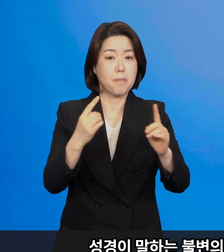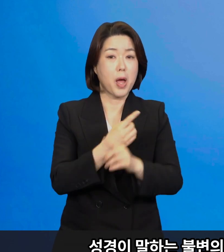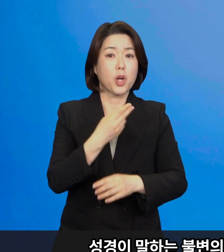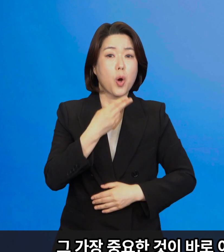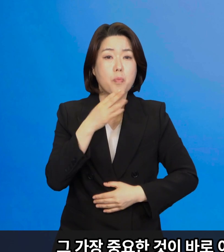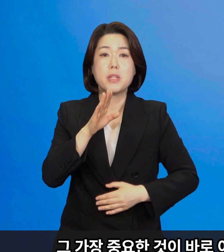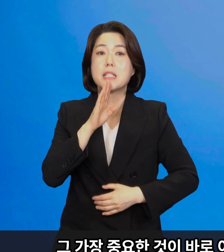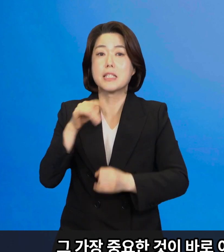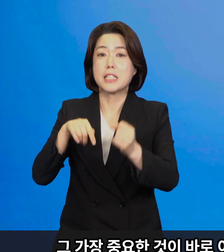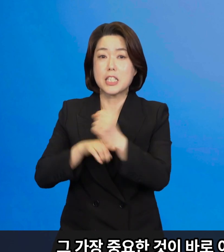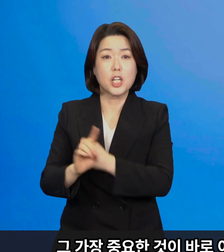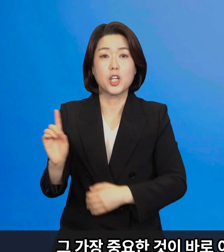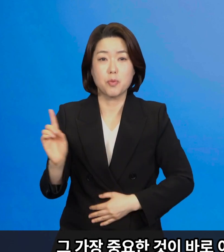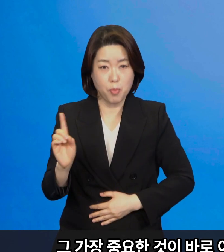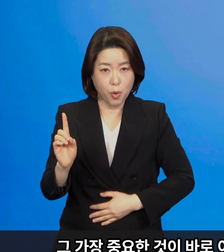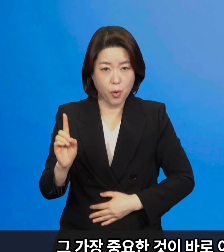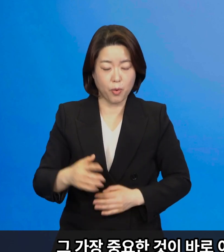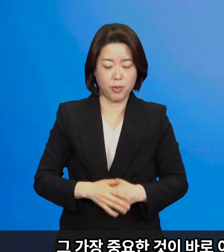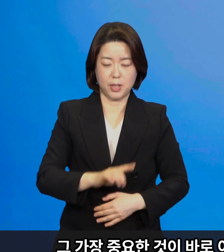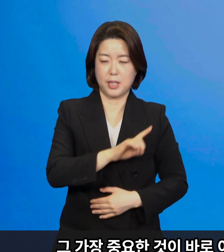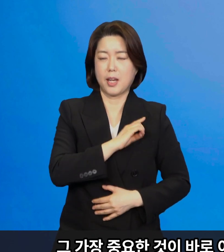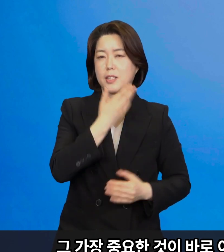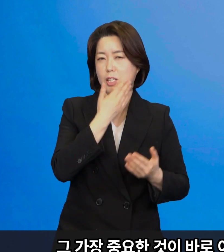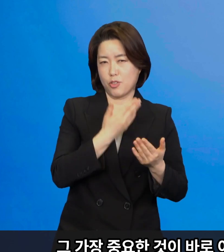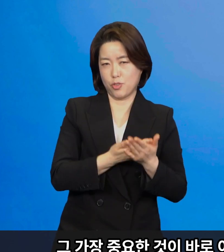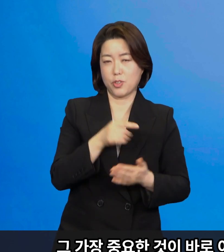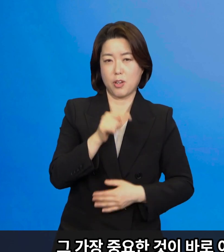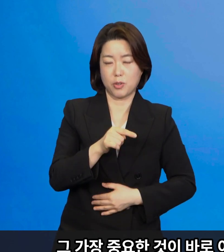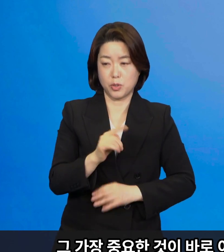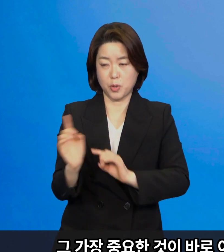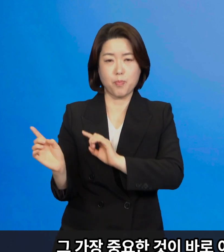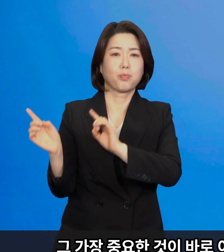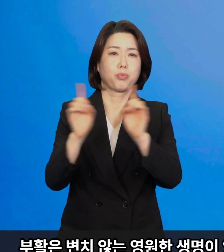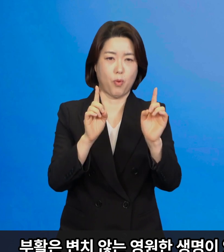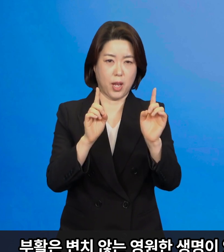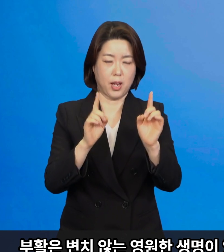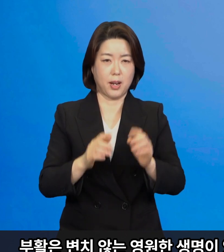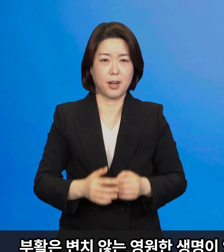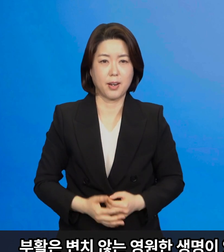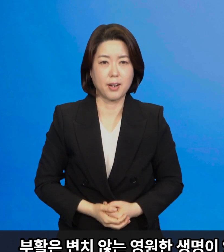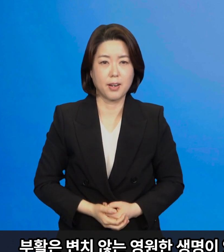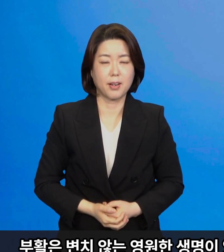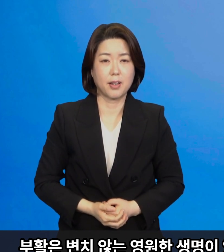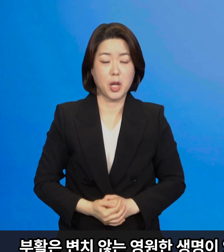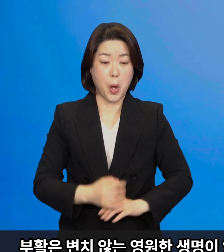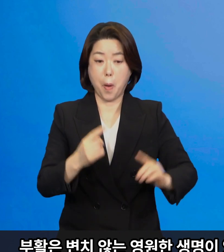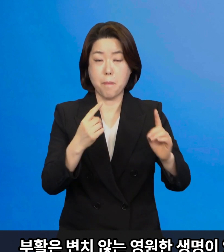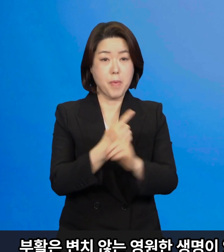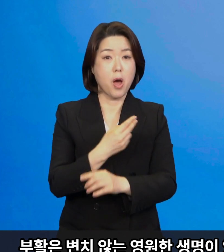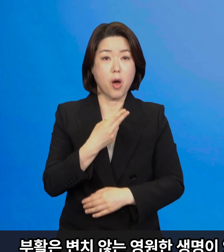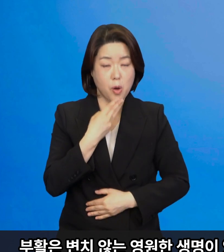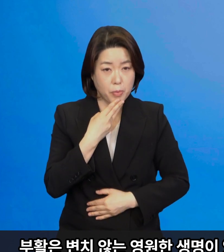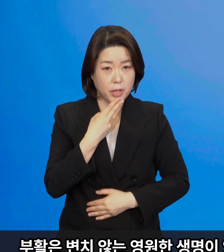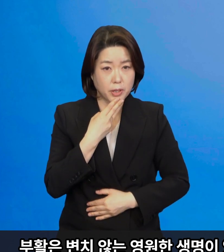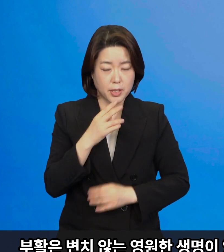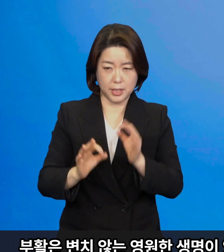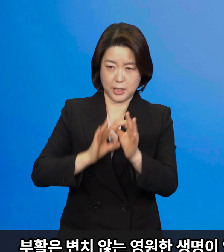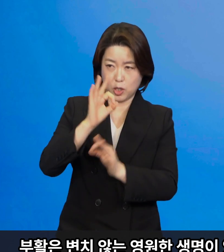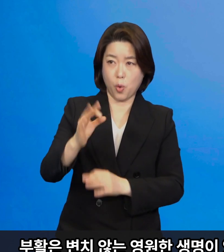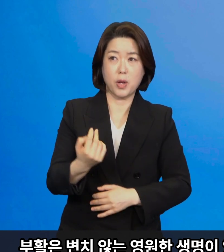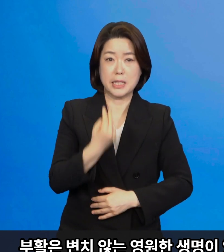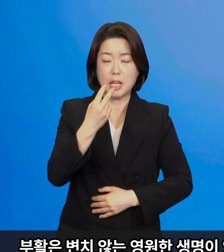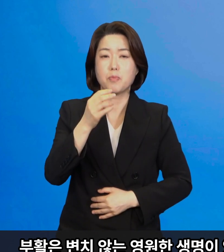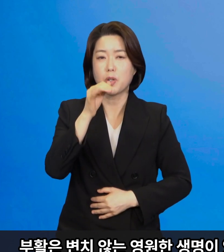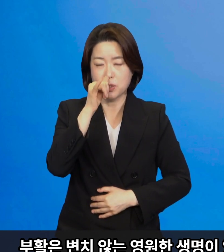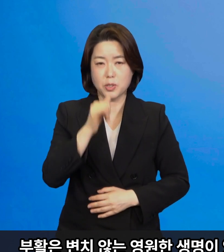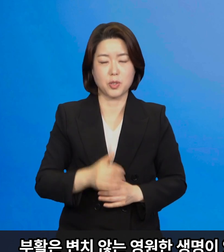있는데 그 가장 중요한 것이 바로 이 부활이라고 하는 진리입니다. 부활은 변치 않는 영원한 생명이 있다라고